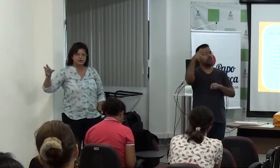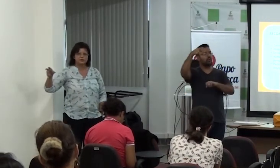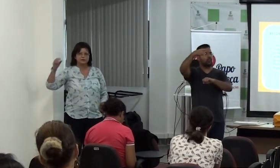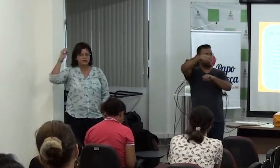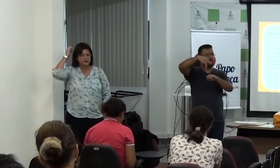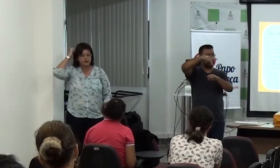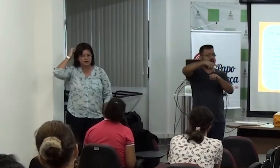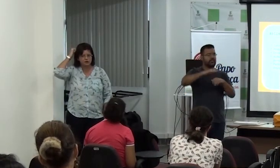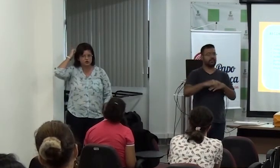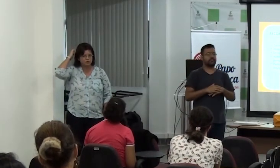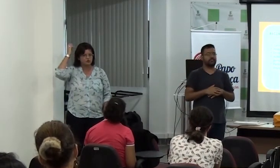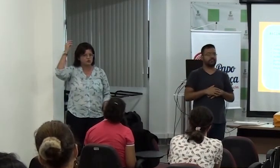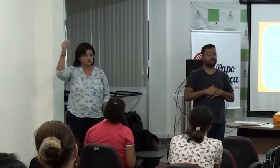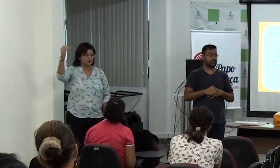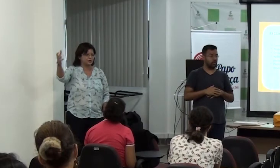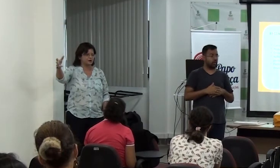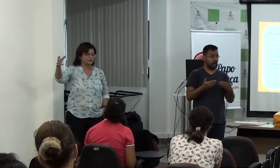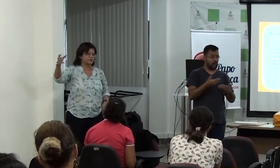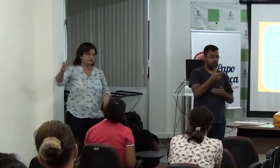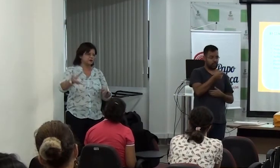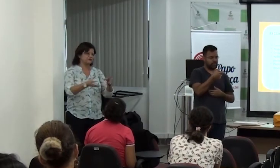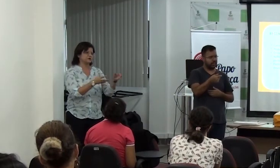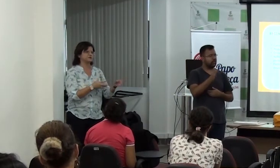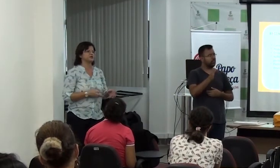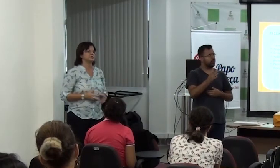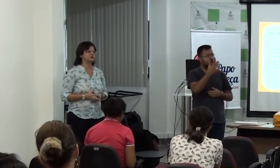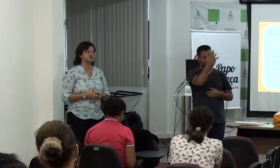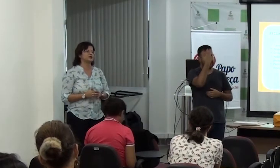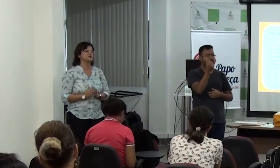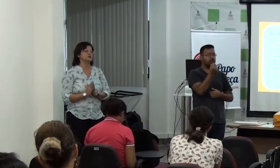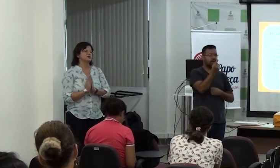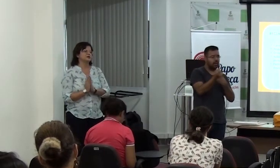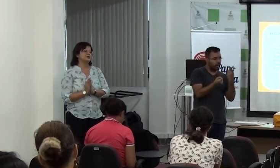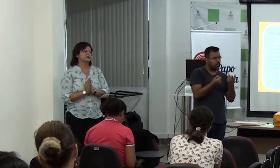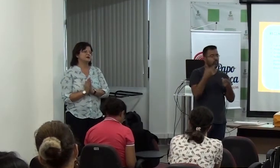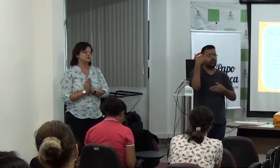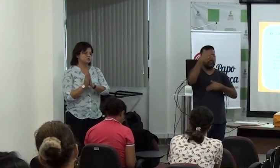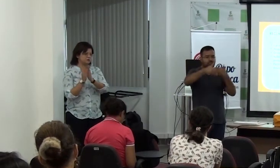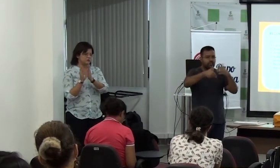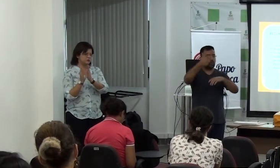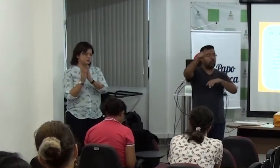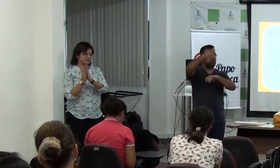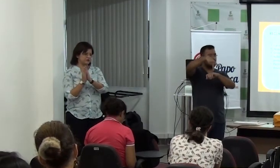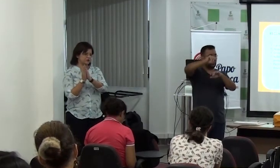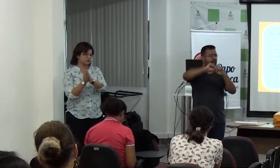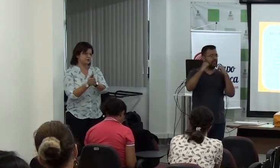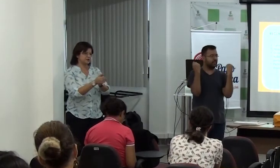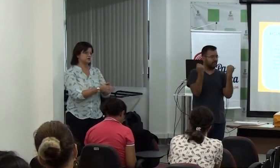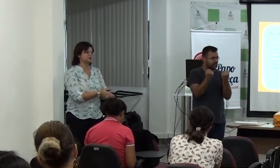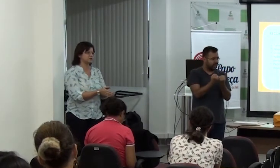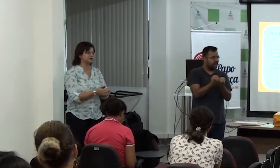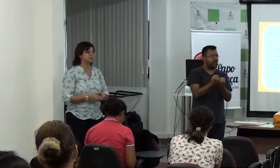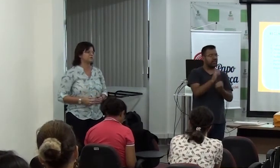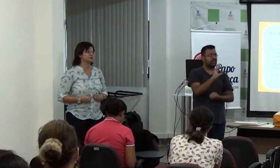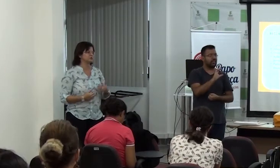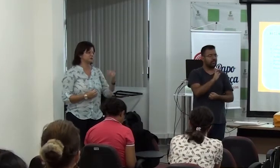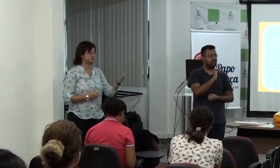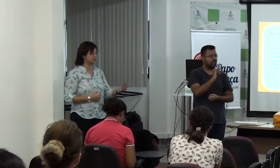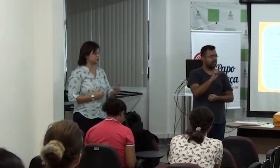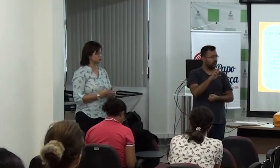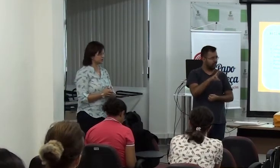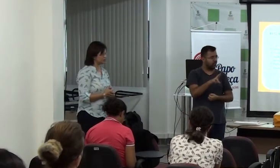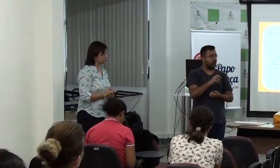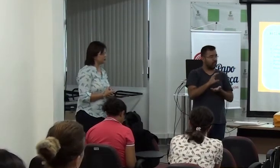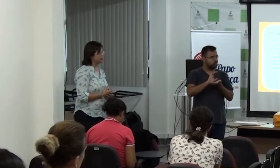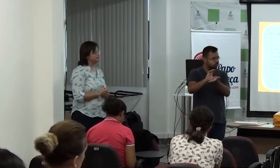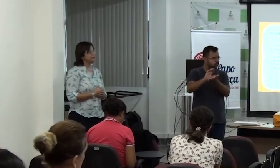nesse ano, né, algumas pessoas foram a eventos internacionais, né, o setor concedeu auxílio para a participação